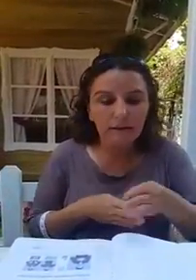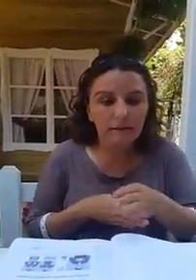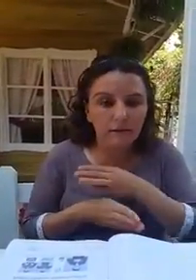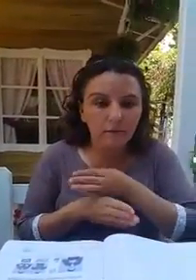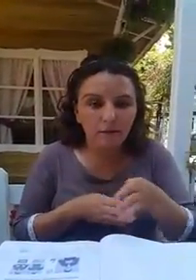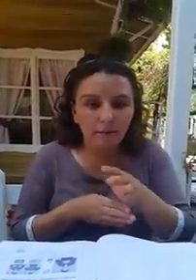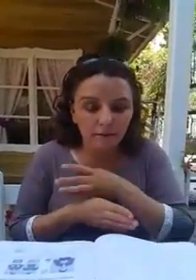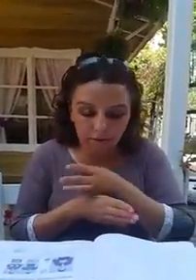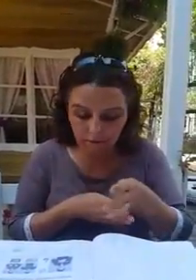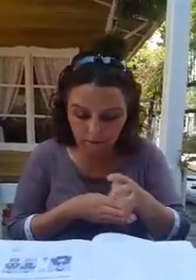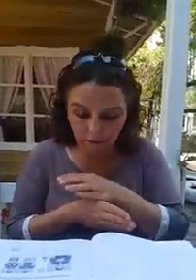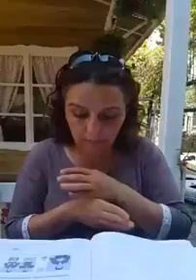sebep,